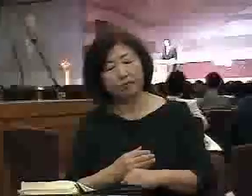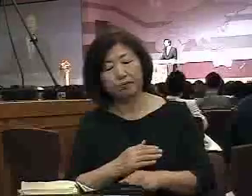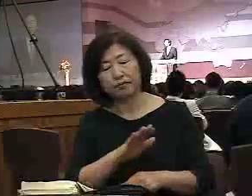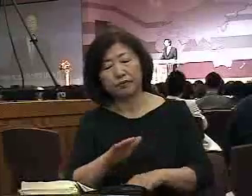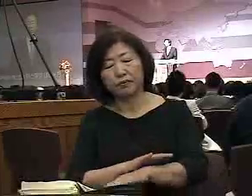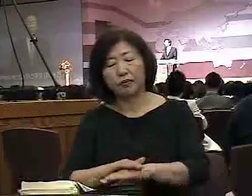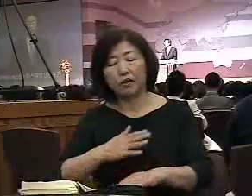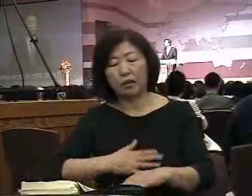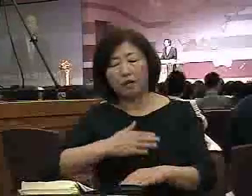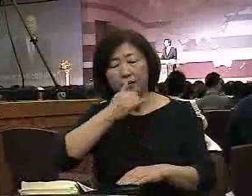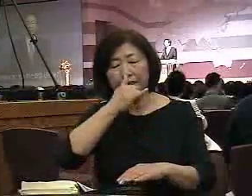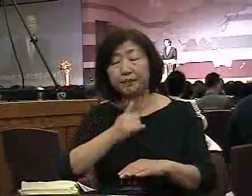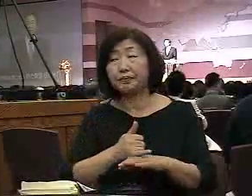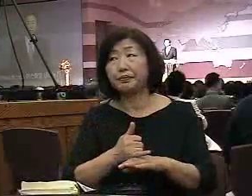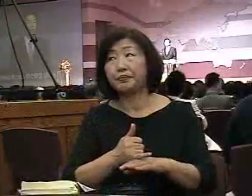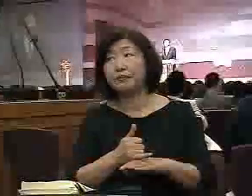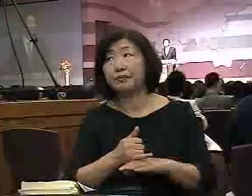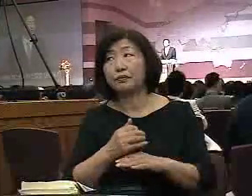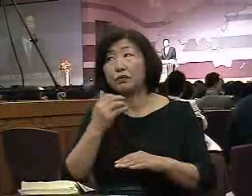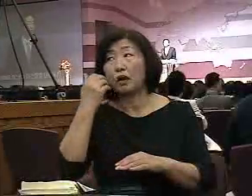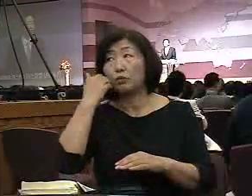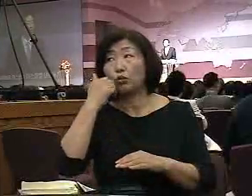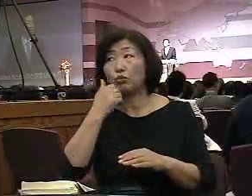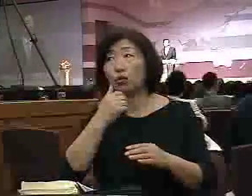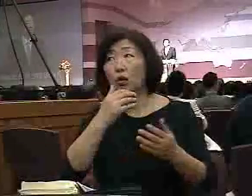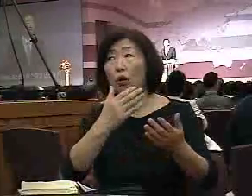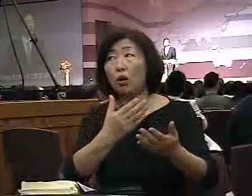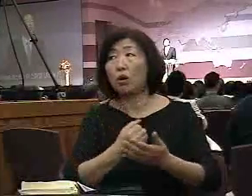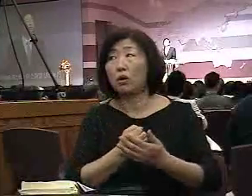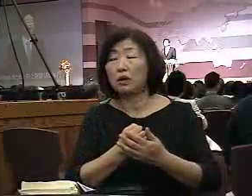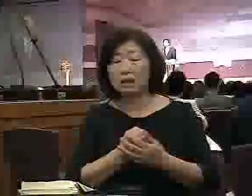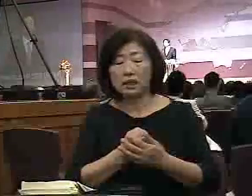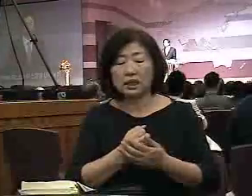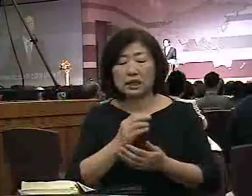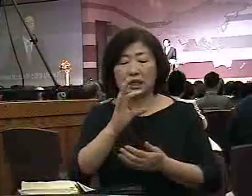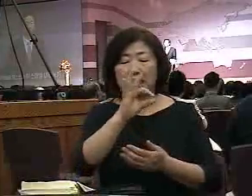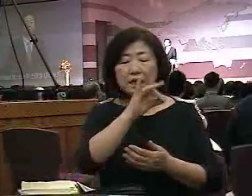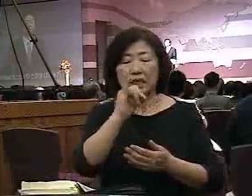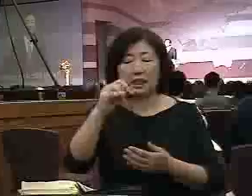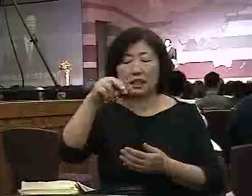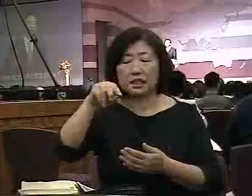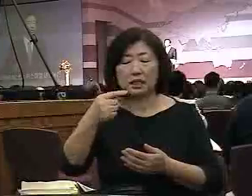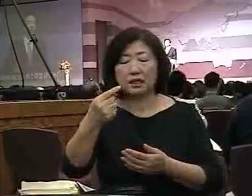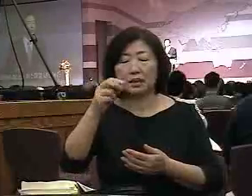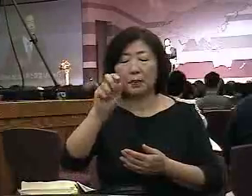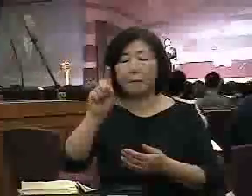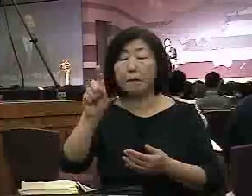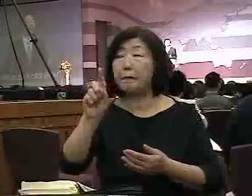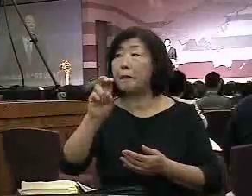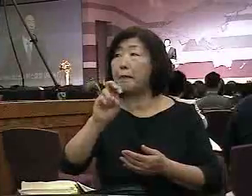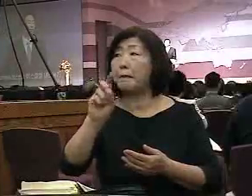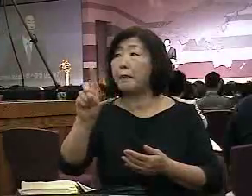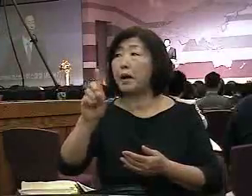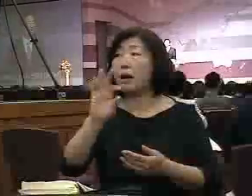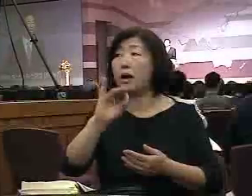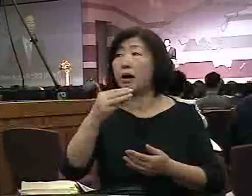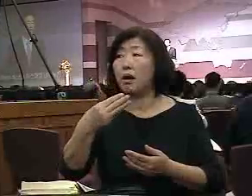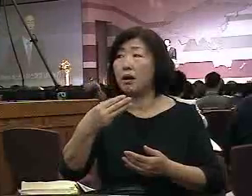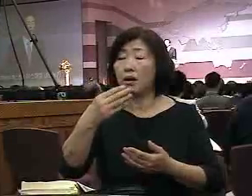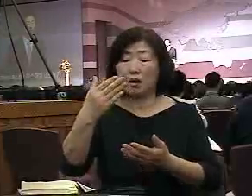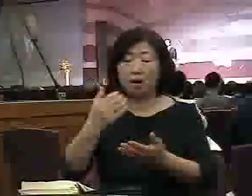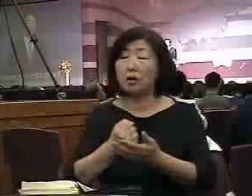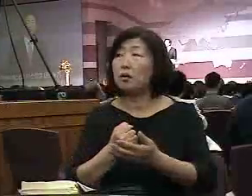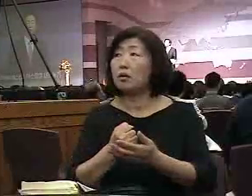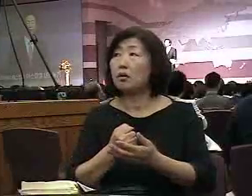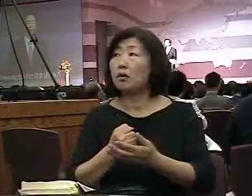잘 알고 있지 않습니까? 누구를 얻었습니까? 이스마엘을 얻은 거예요. 하갈을 데려다가 이스마엘을 얻었어요.